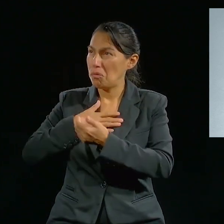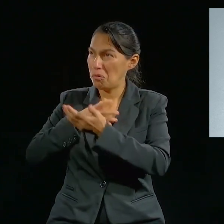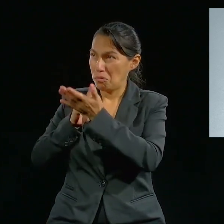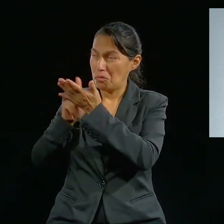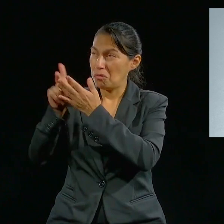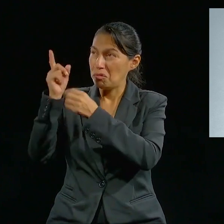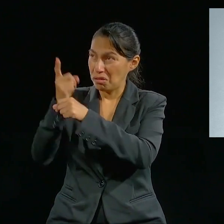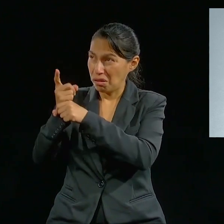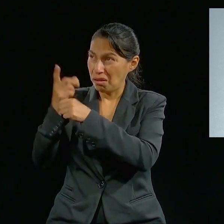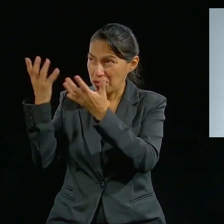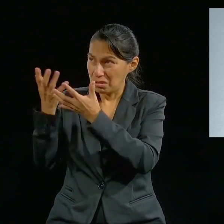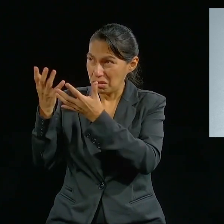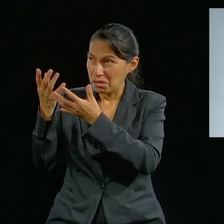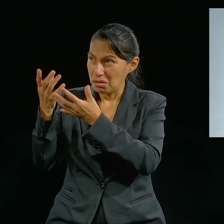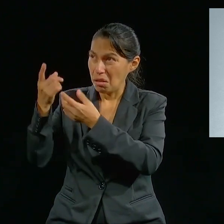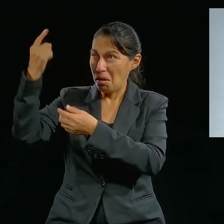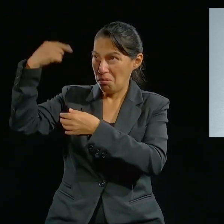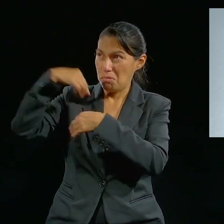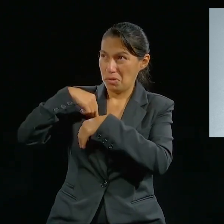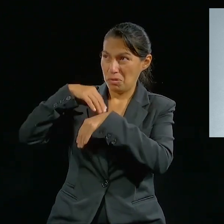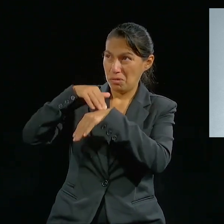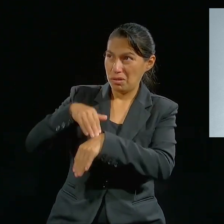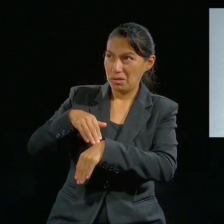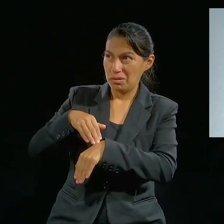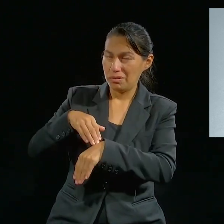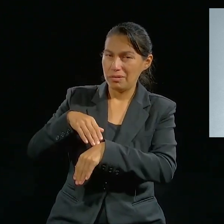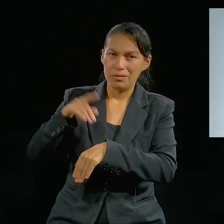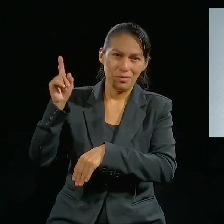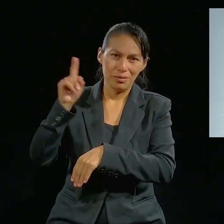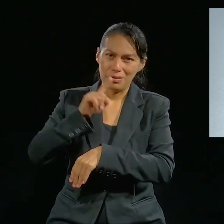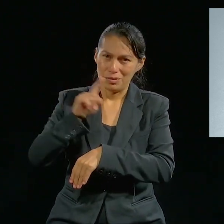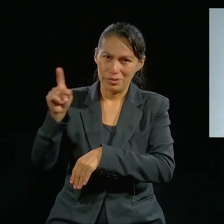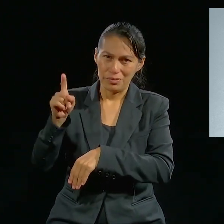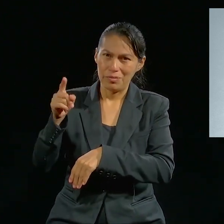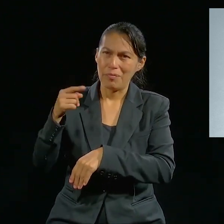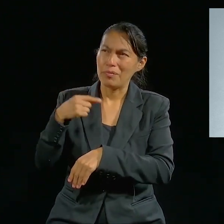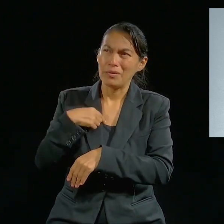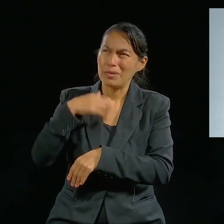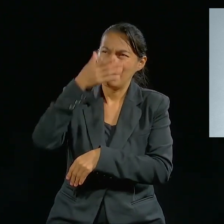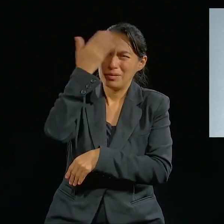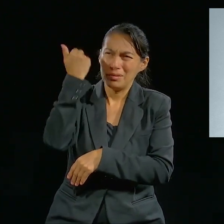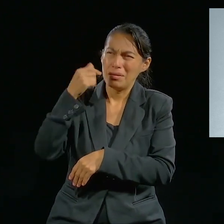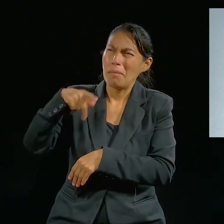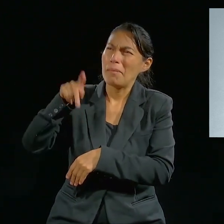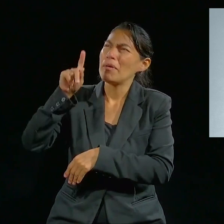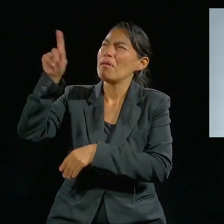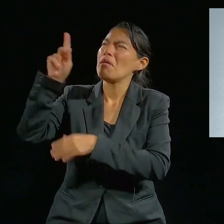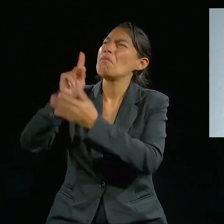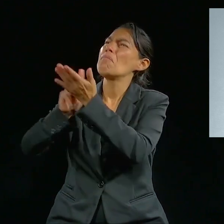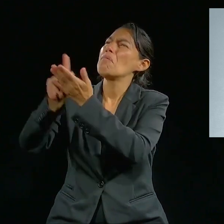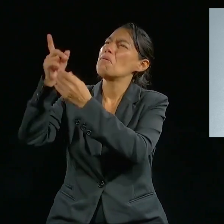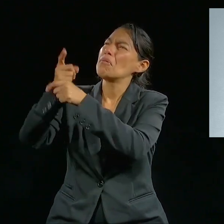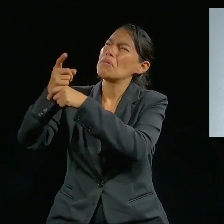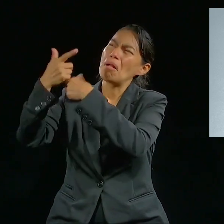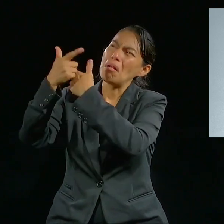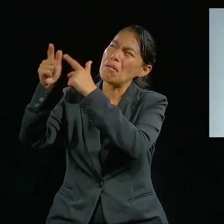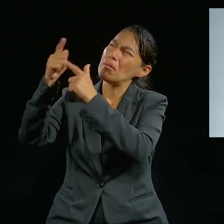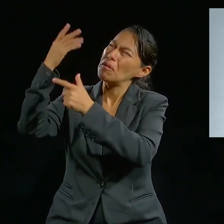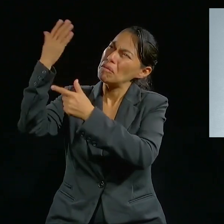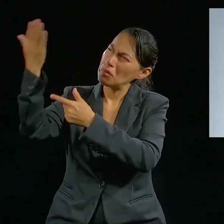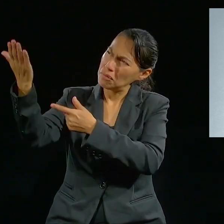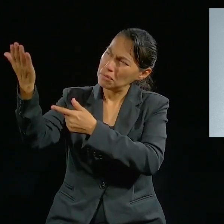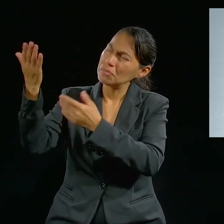haga nuestra voluntad, sino para que haga la suya. Y aunque no lo entendemos, llegar a estar preparados para ese momento